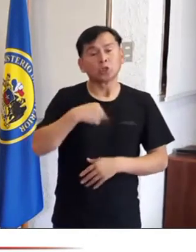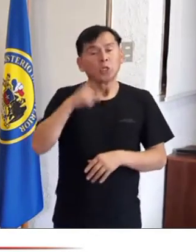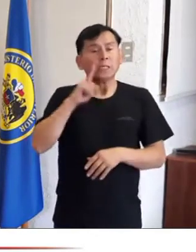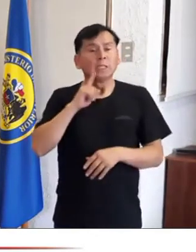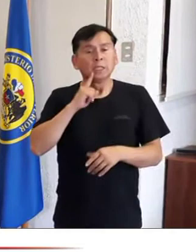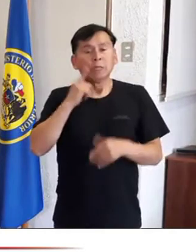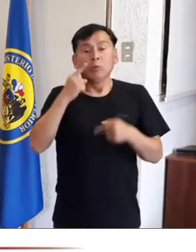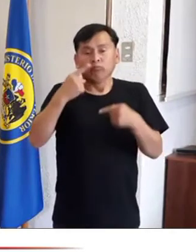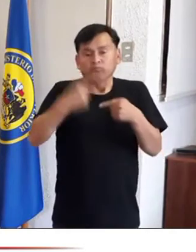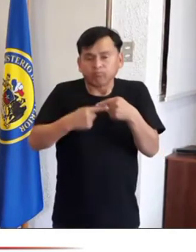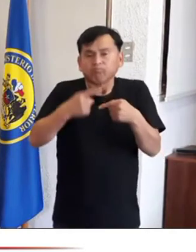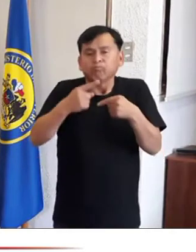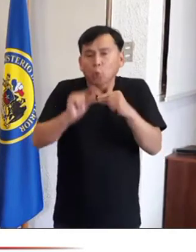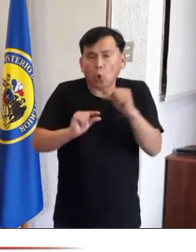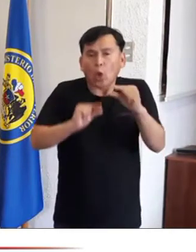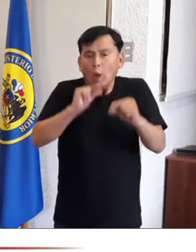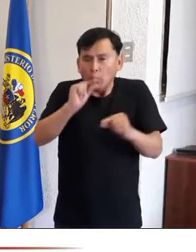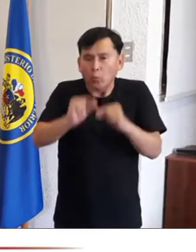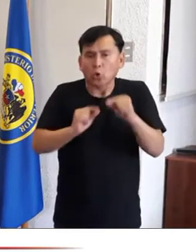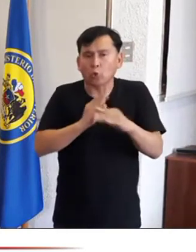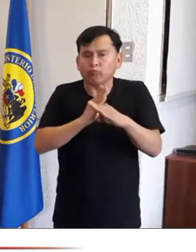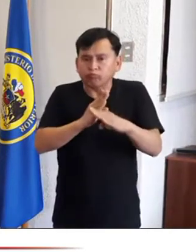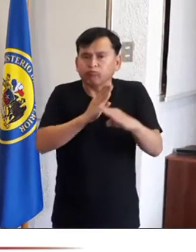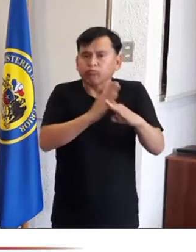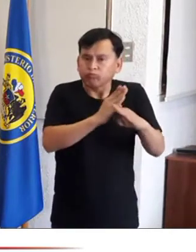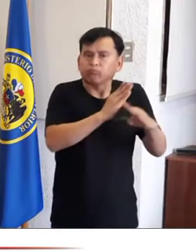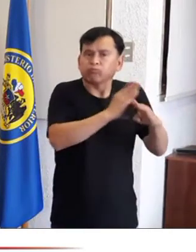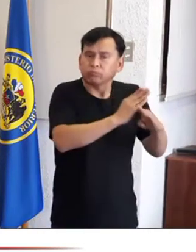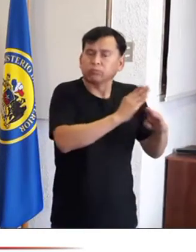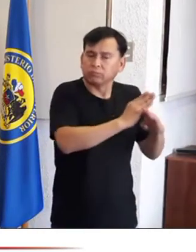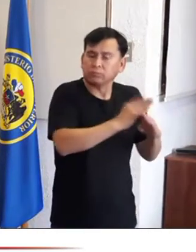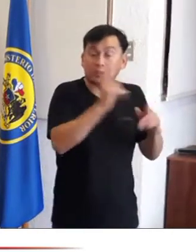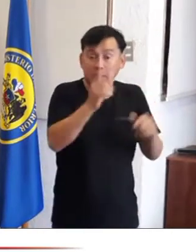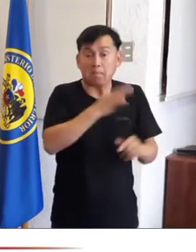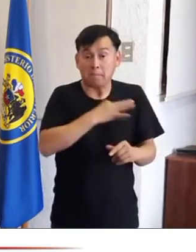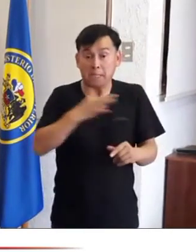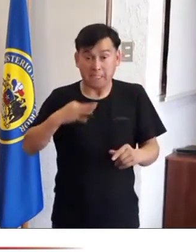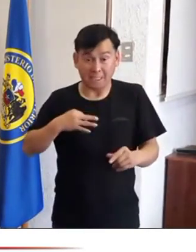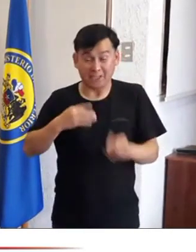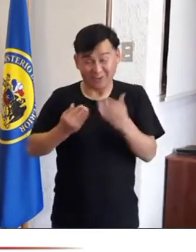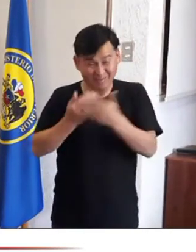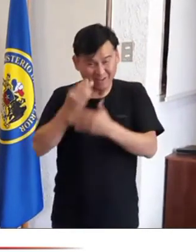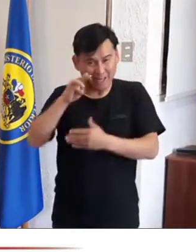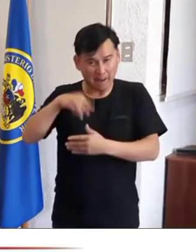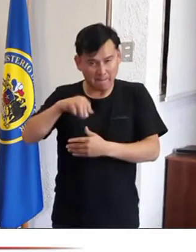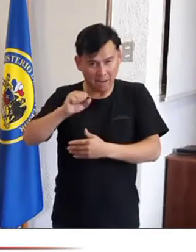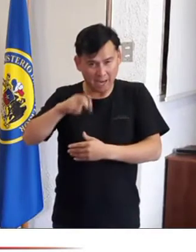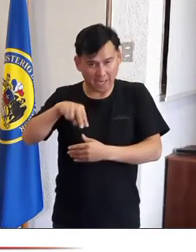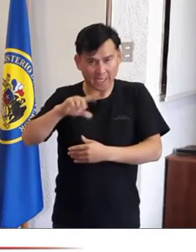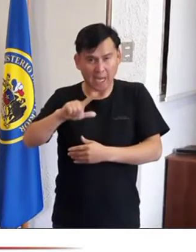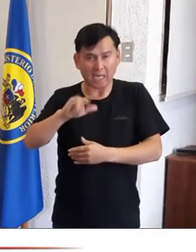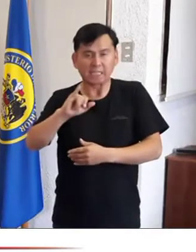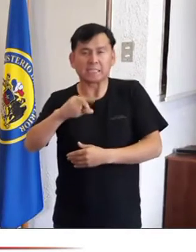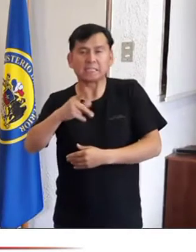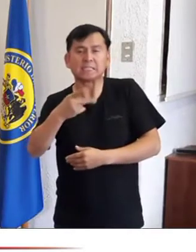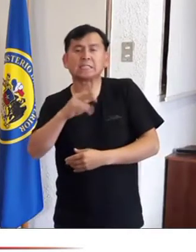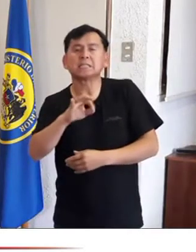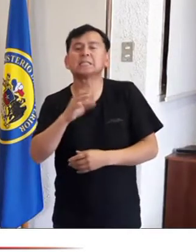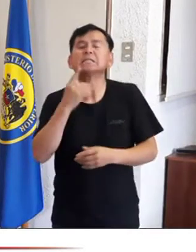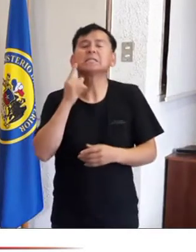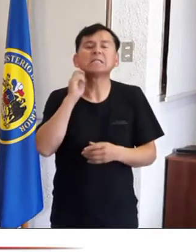teniendo restricciones progresivas y tal cual como lo ha informado el ministro Mañalich, esto obedece a una